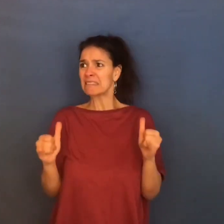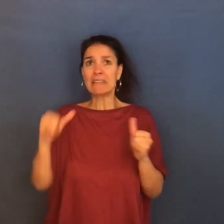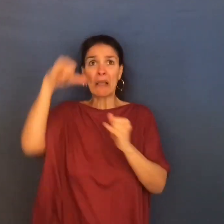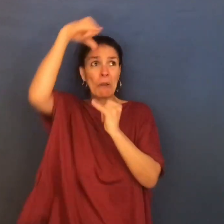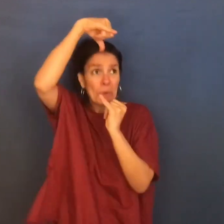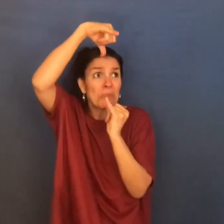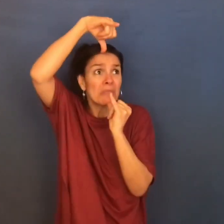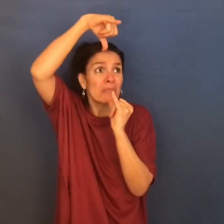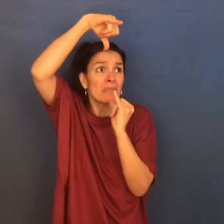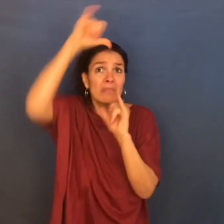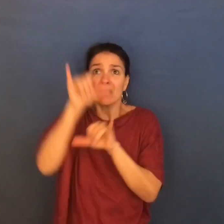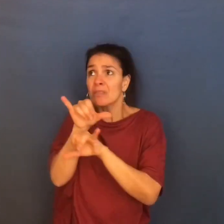Suis-je sur la lune?